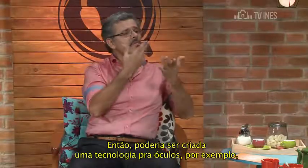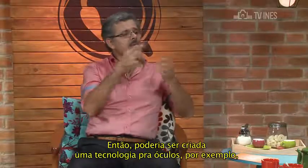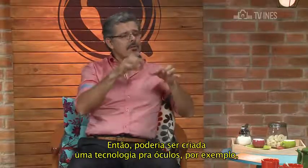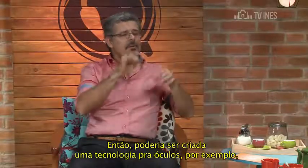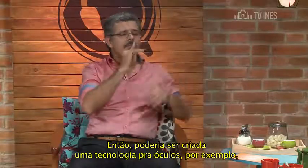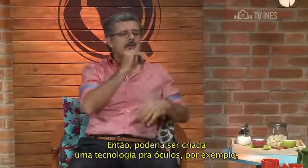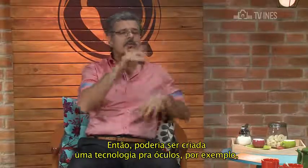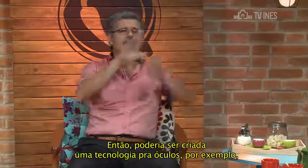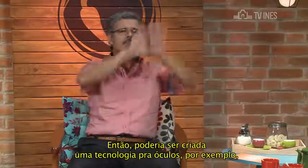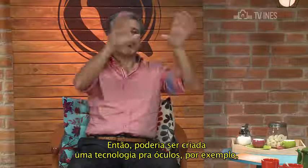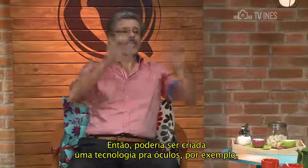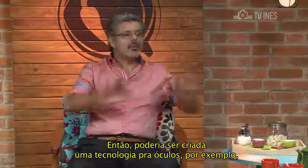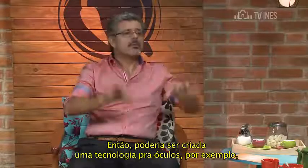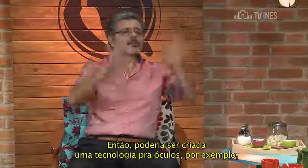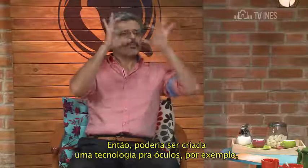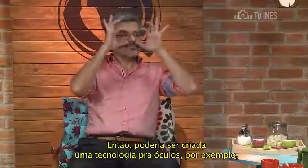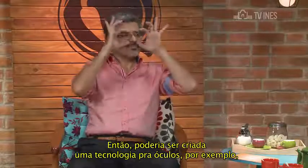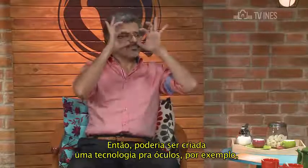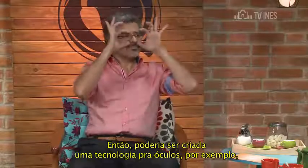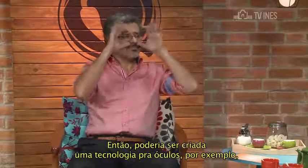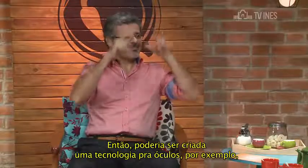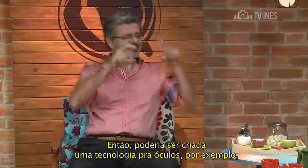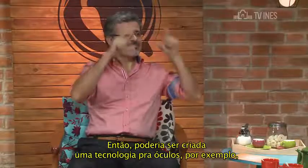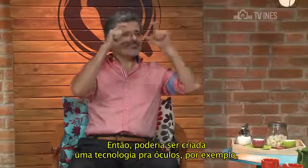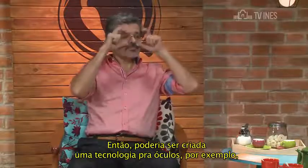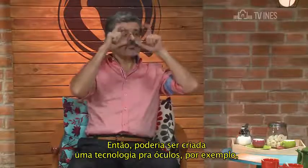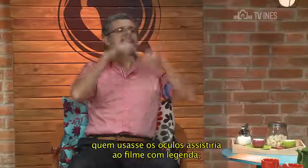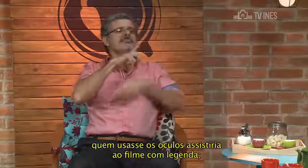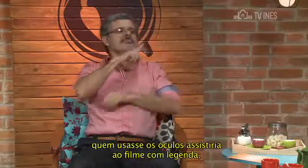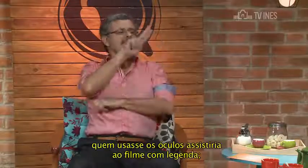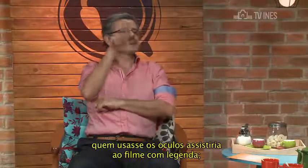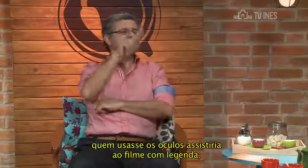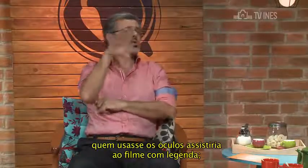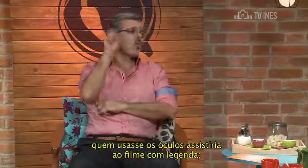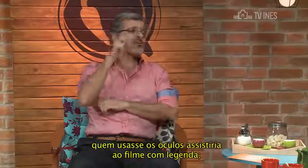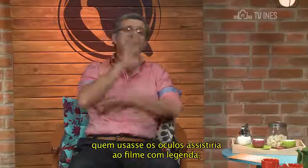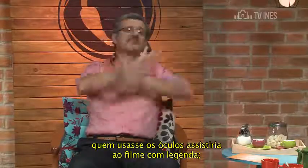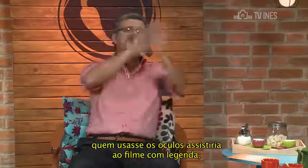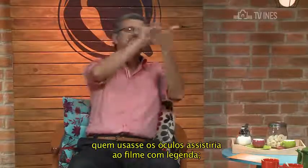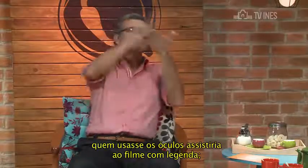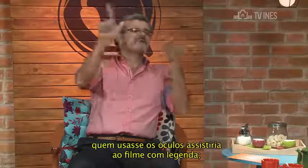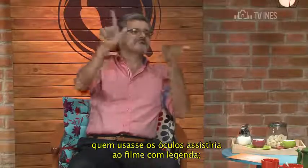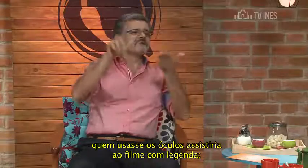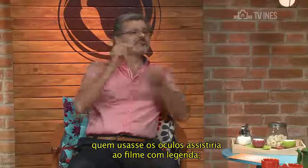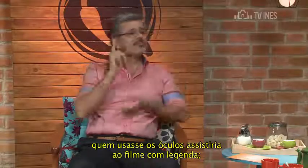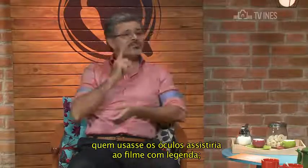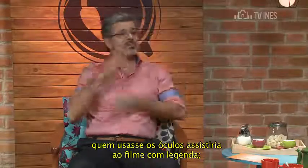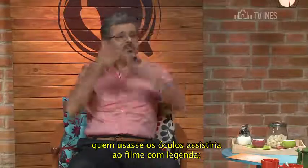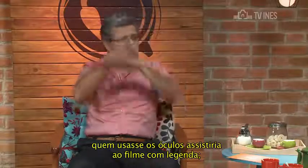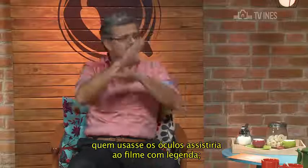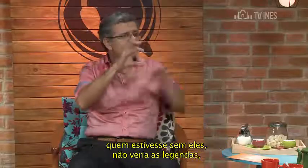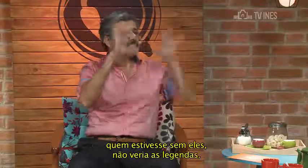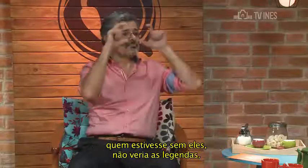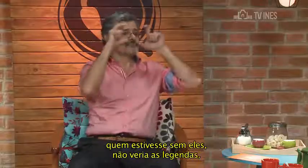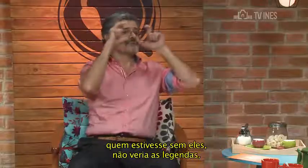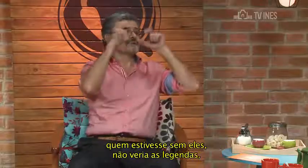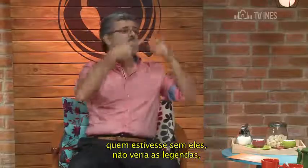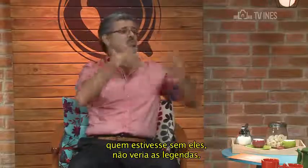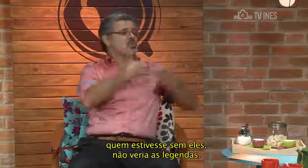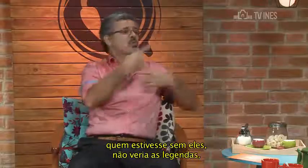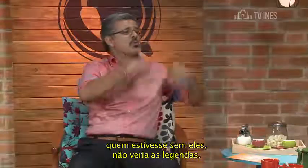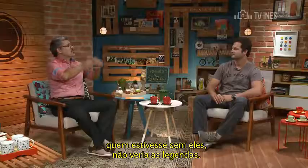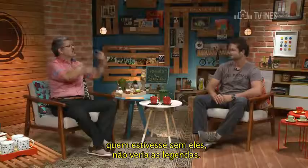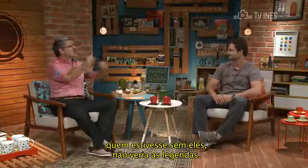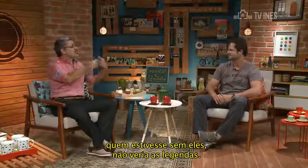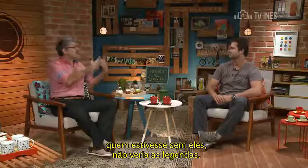Então, poderia ser criada uma tecnologia para óculos, por exemplo. Quem usasse os óculos assistiria ao filme com legenda. Quem